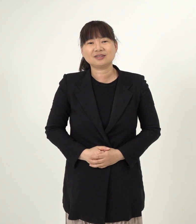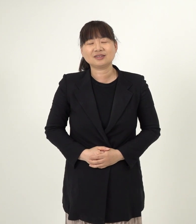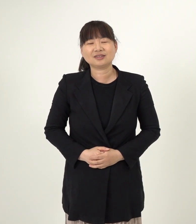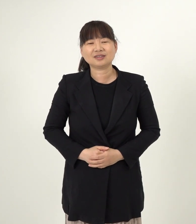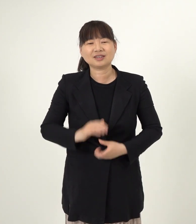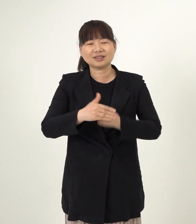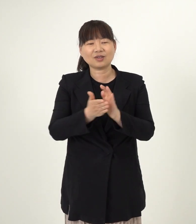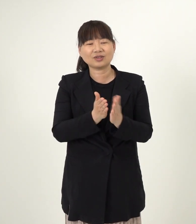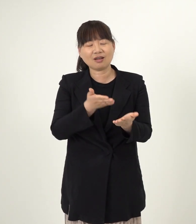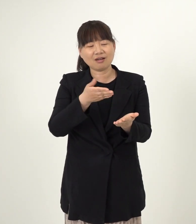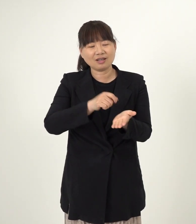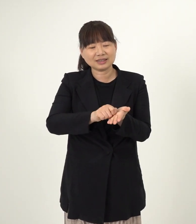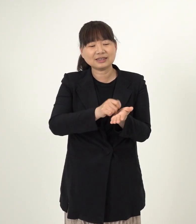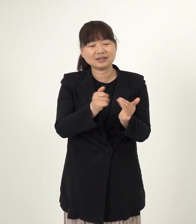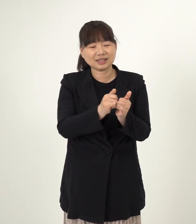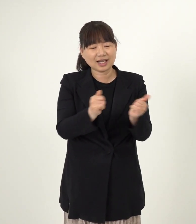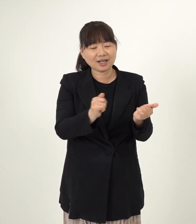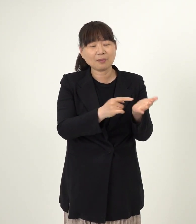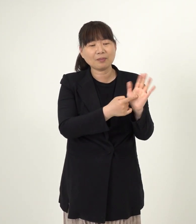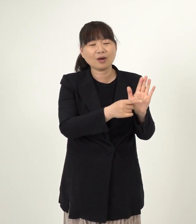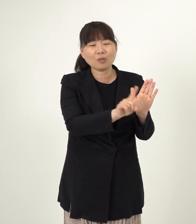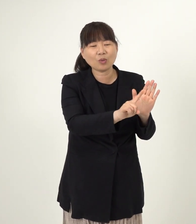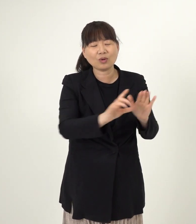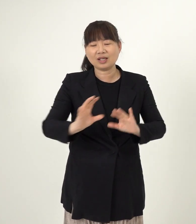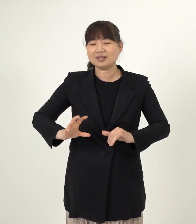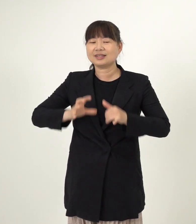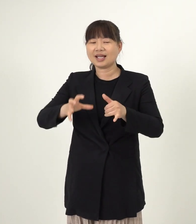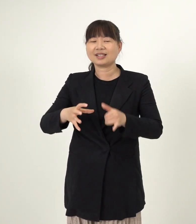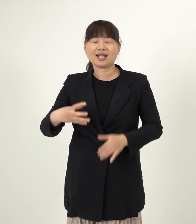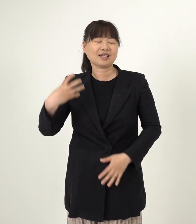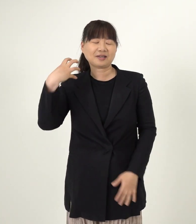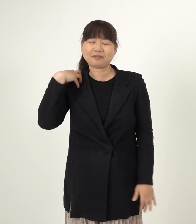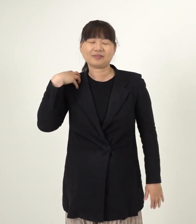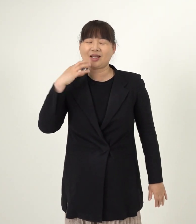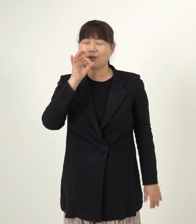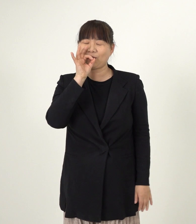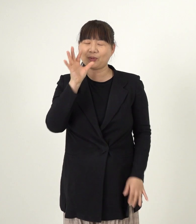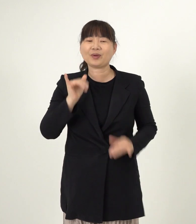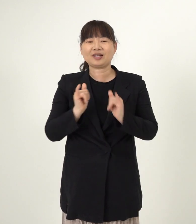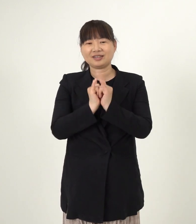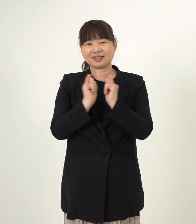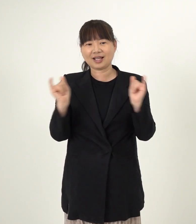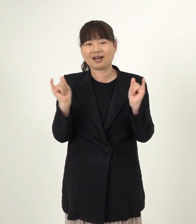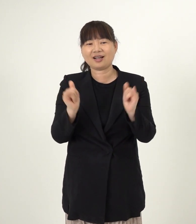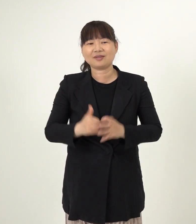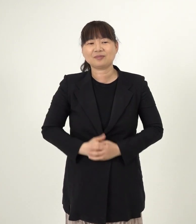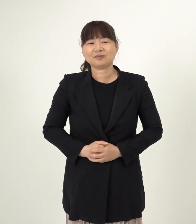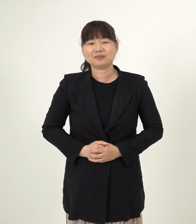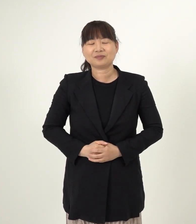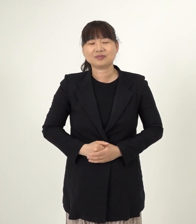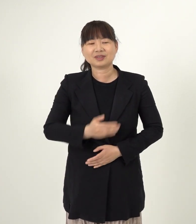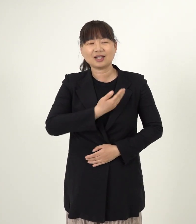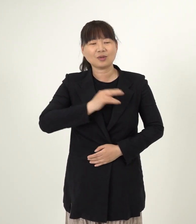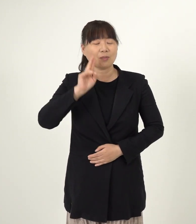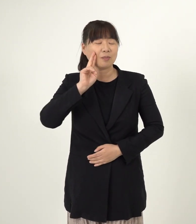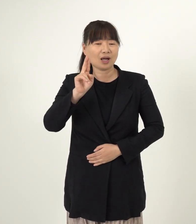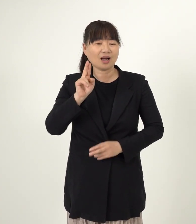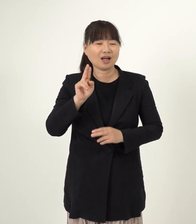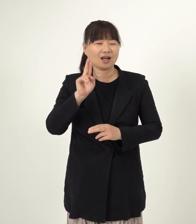성경 기자가 그런 표현을 썼어요. 세상이 감당할 수 없었던 사람이다. 사도 바울을